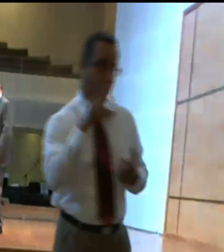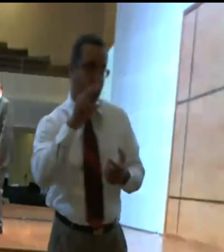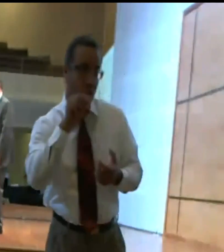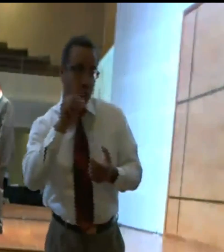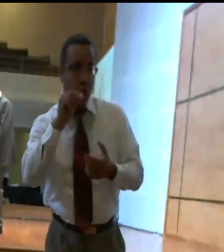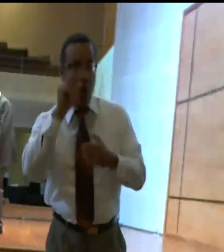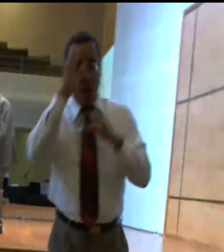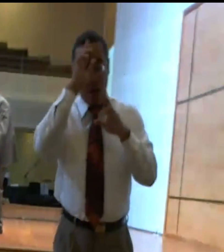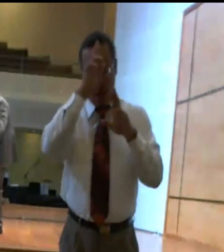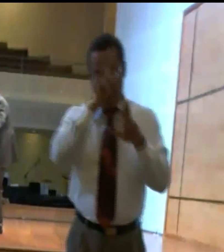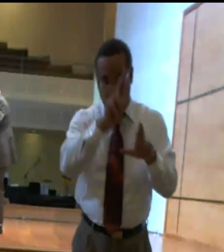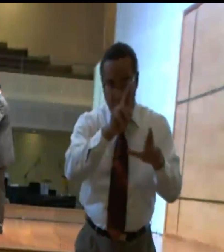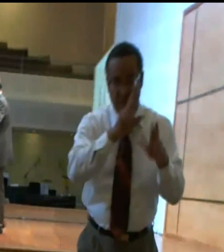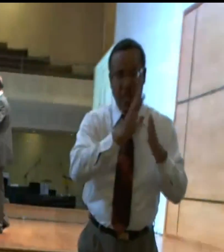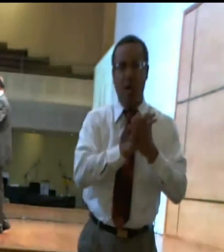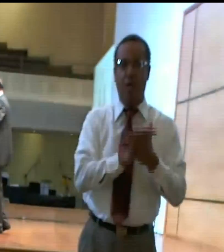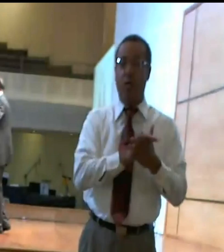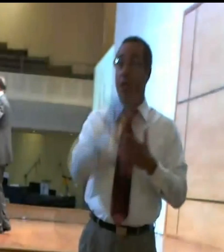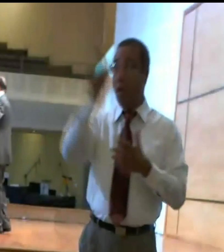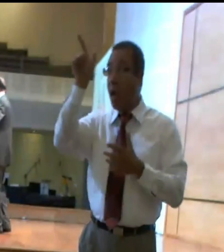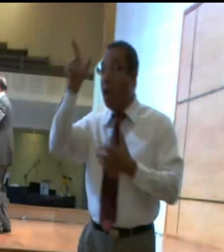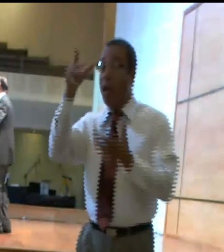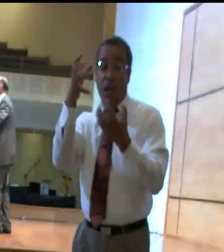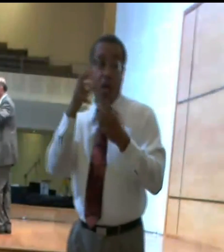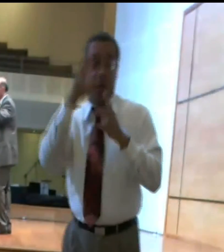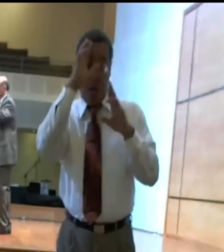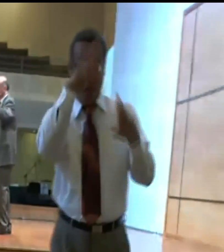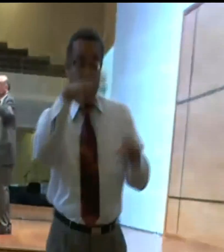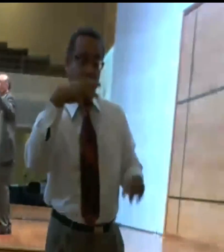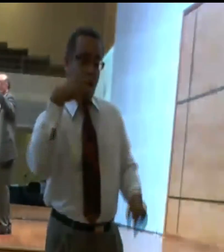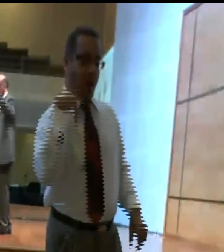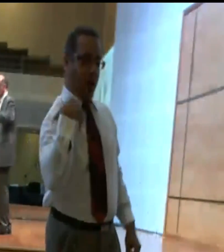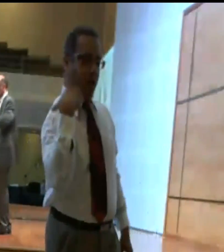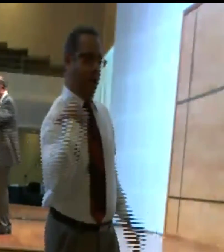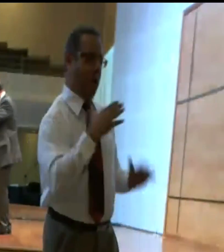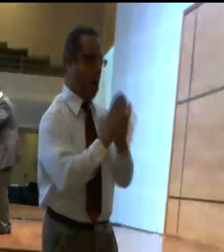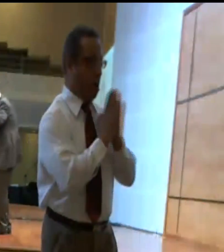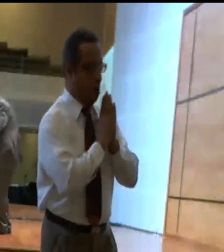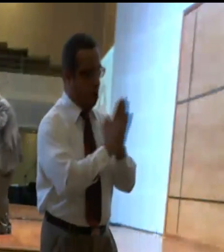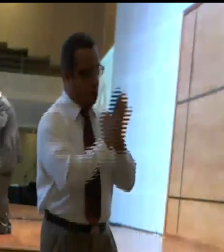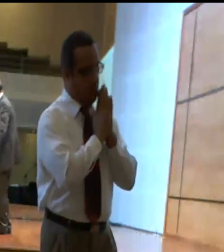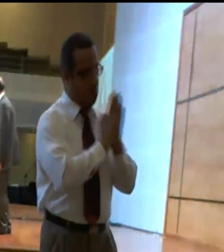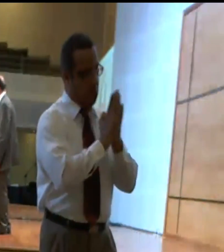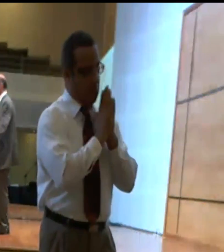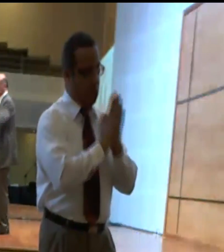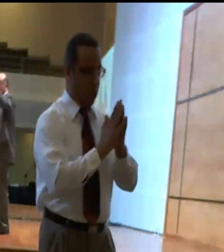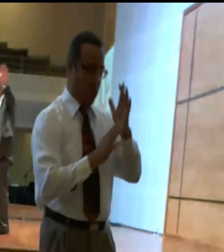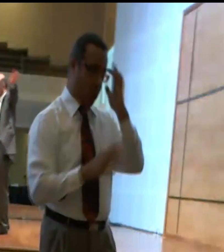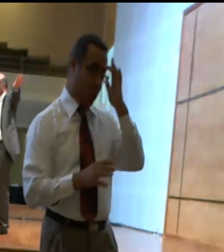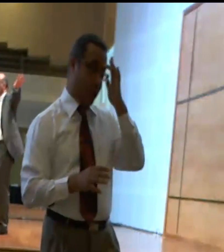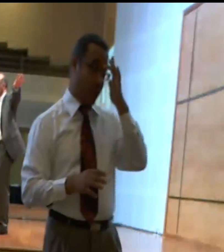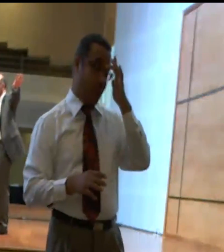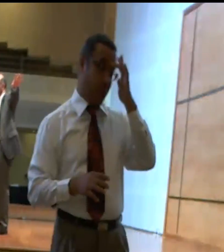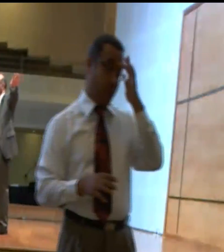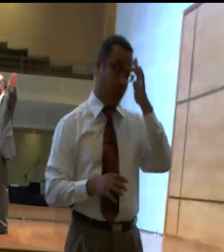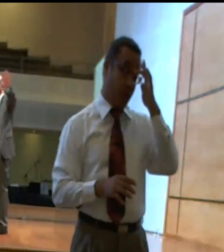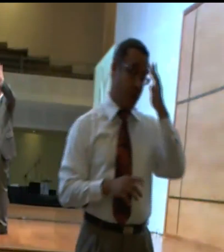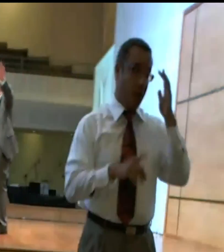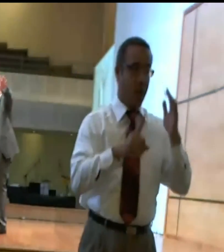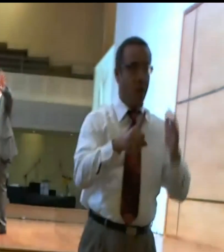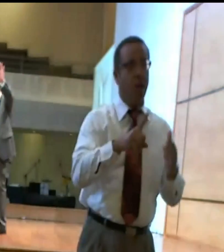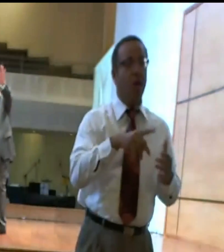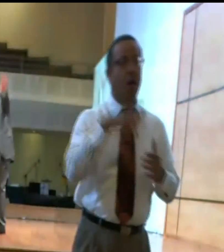que Salomón está describiendo aquí, porque gracias al Señor no vivimos en un régimen totalitario. Aunque hace apenas